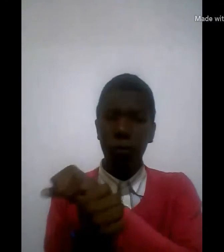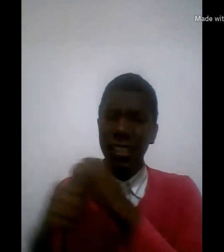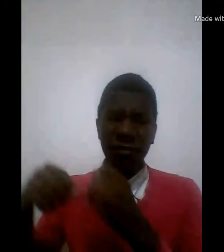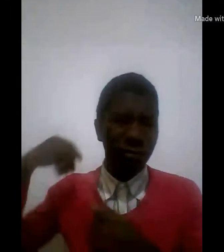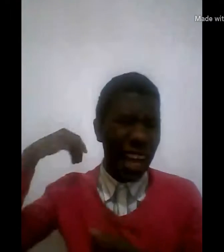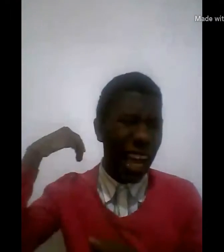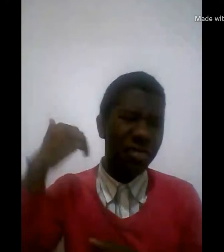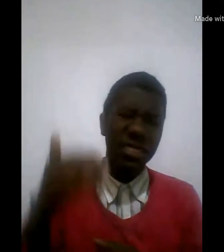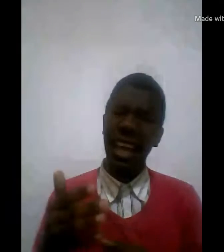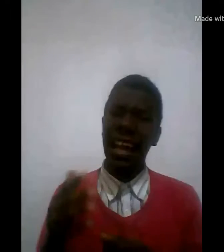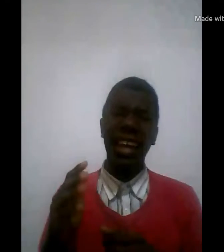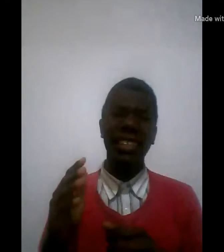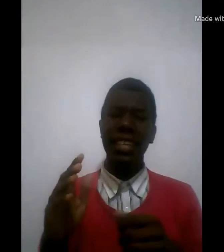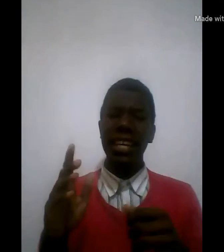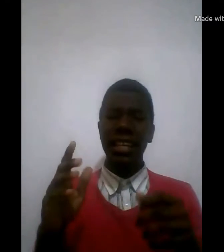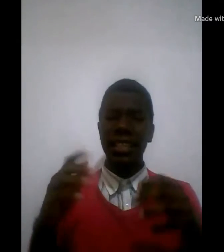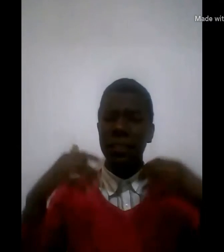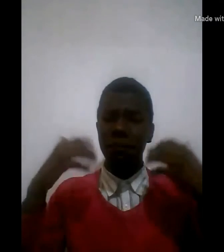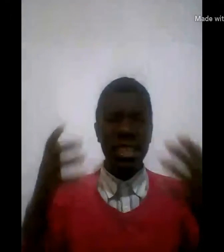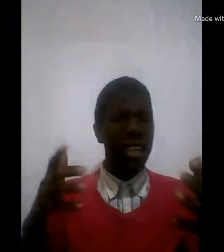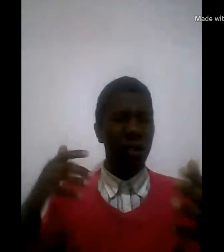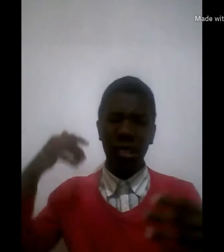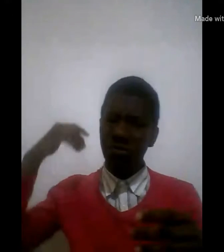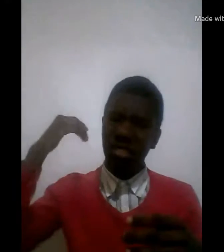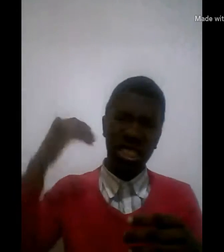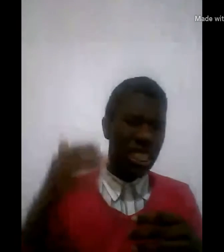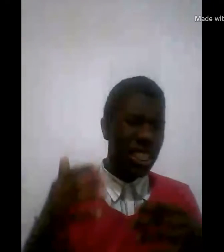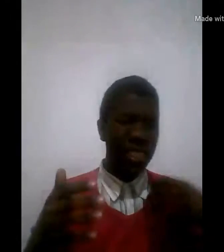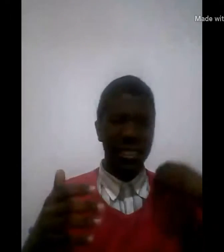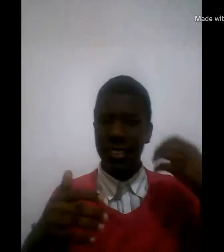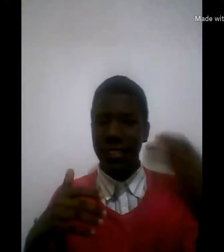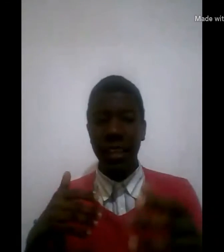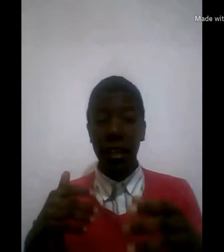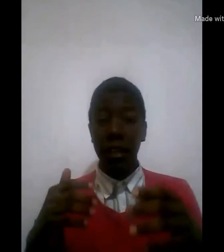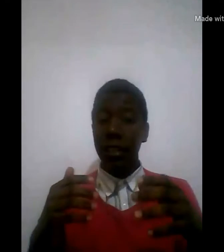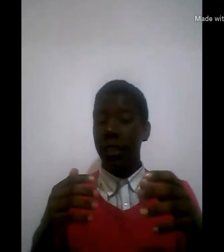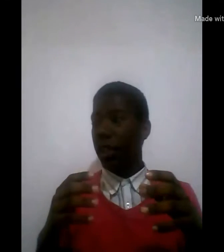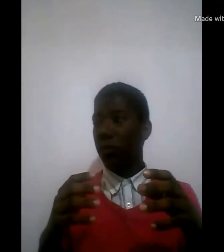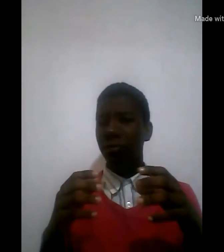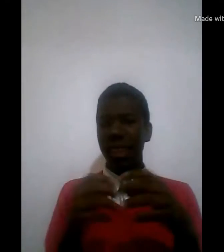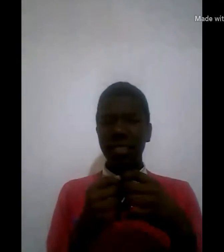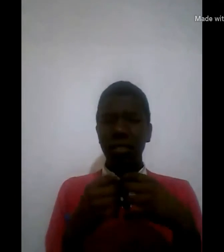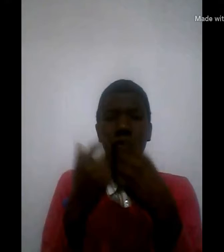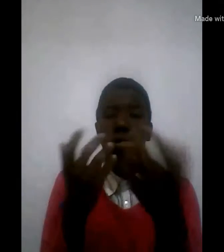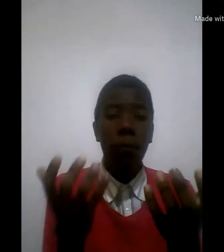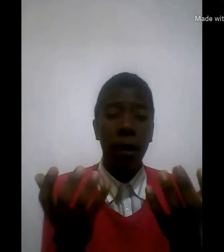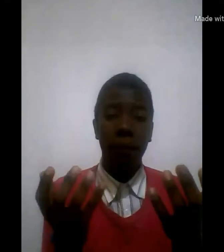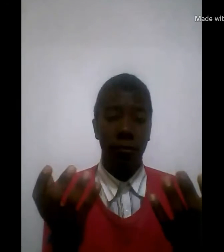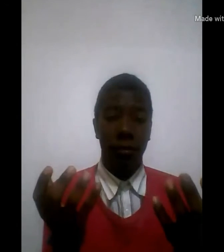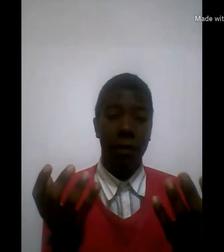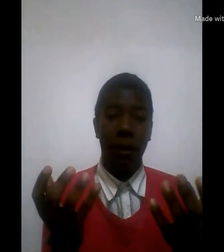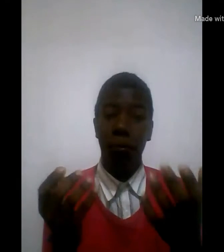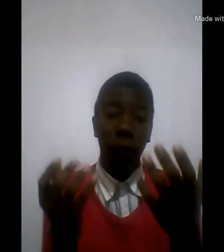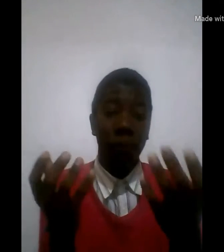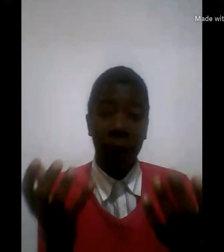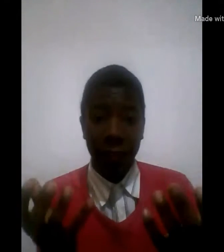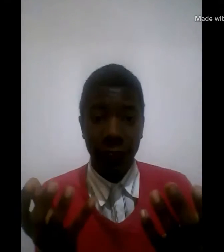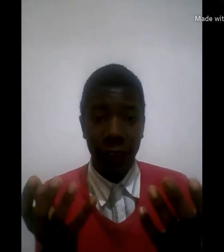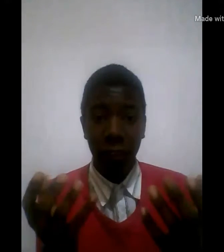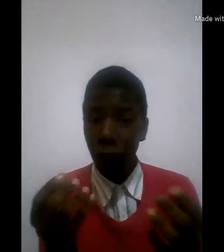YouTube. Tem vários canais que explicam, dão dicas, etc. Então, não tem desculpa para não ter uma boa base. É,